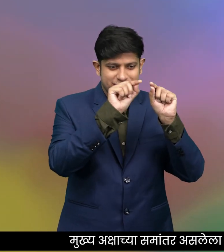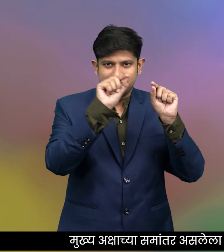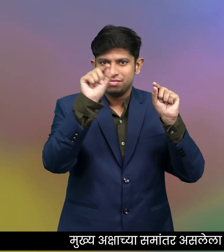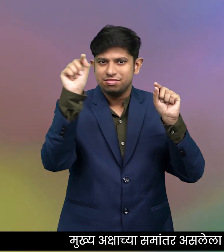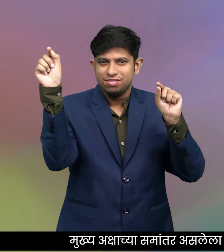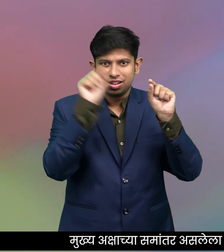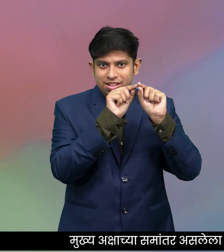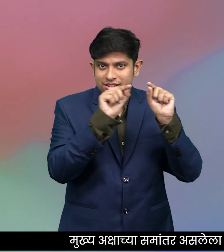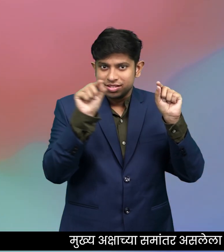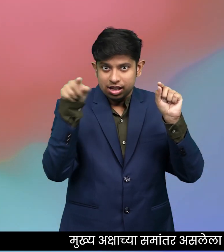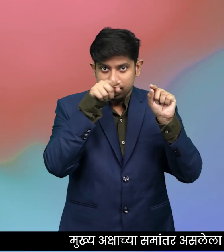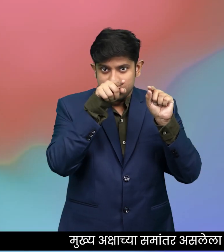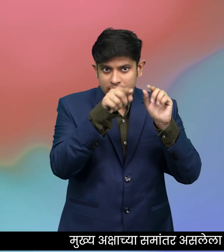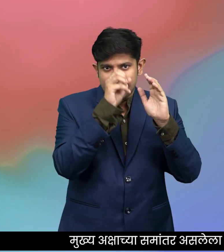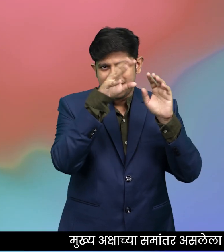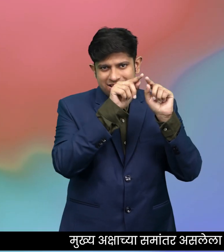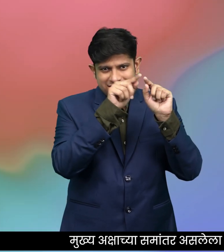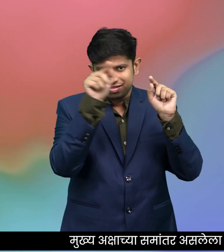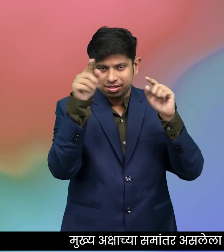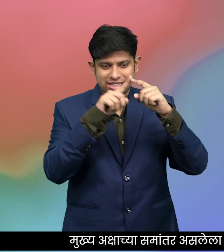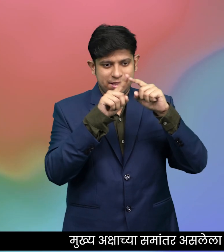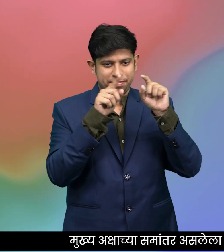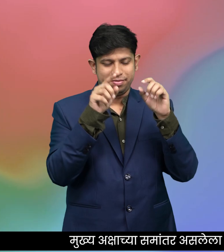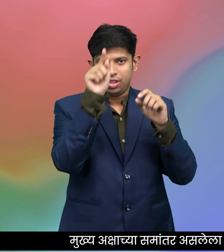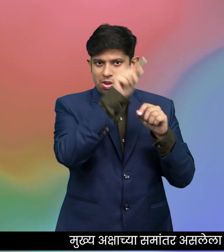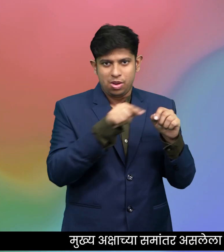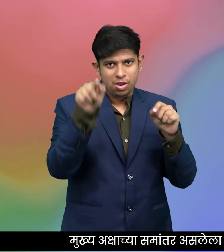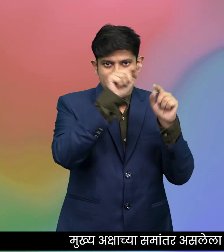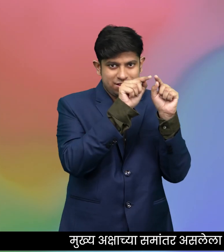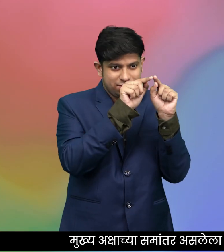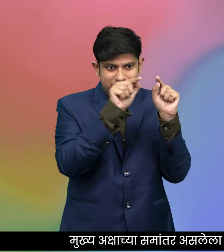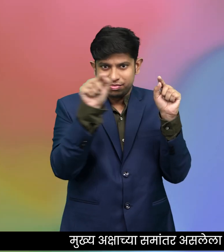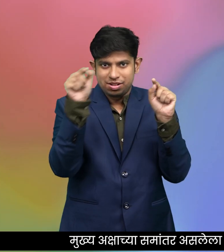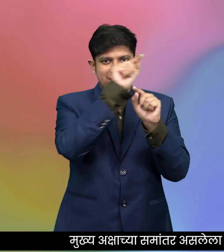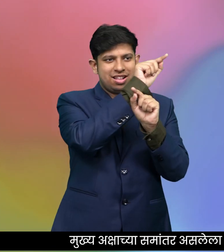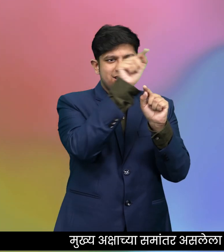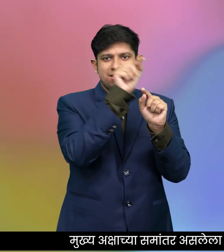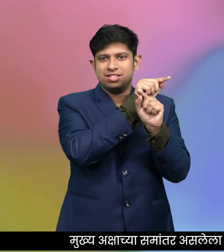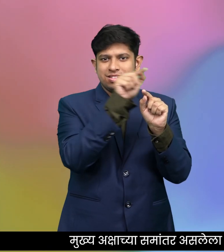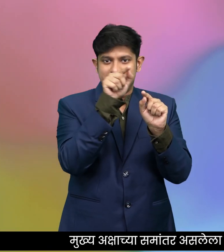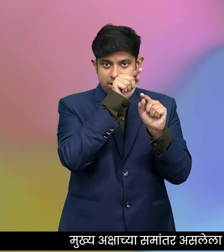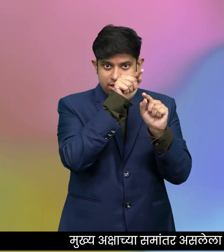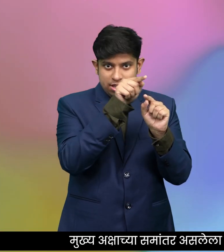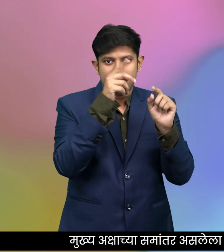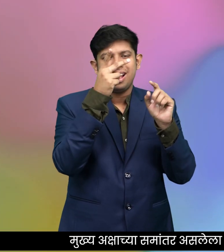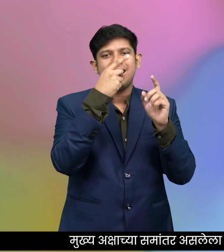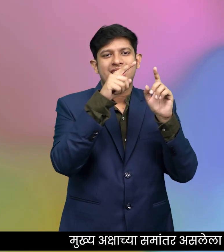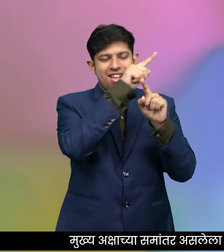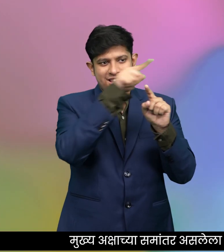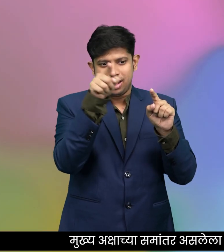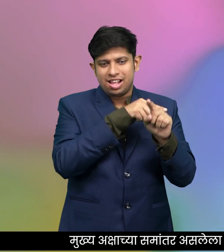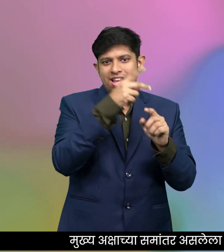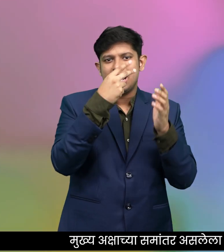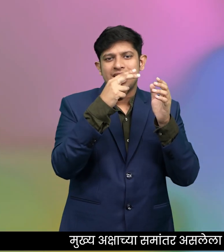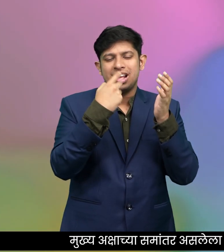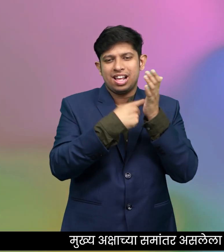A parallel मुख्य अक्षाच्या incident ray समांतर to the असलेला किरण principal परावर्तनानंतर axis passes फोकस through the बिंदूमधून focal जातो. point after reflection.